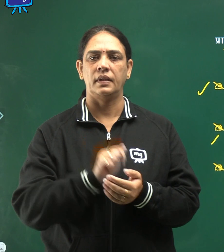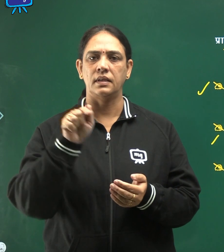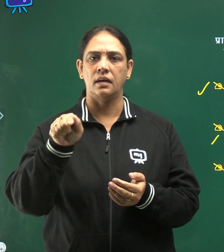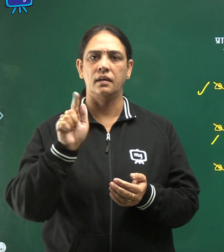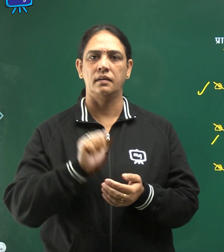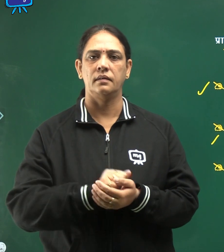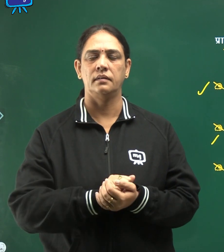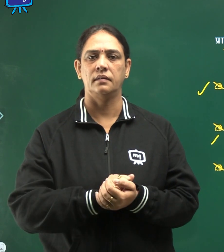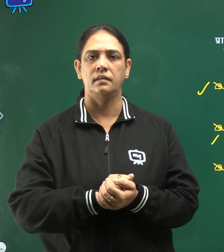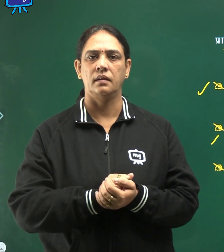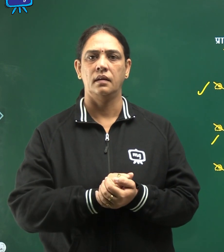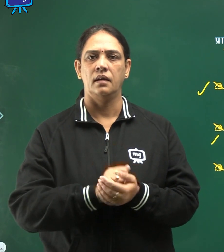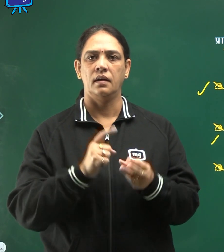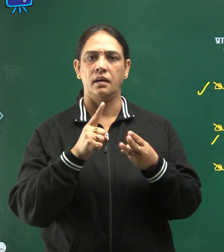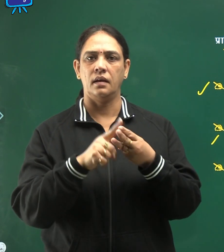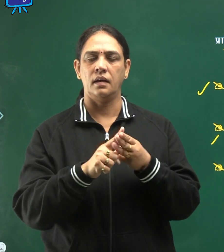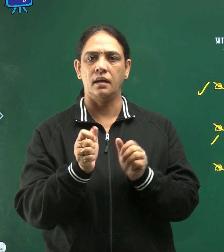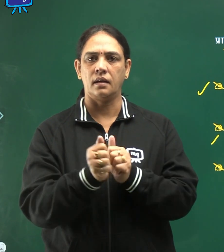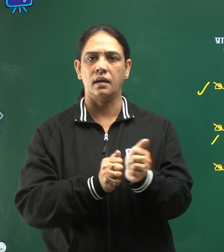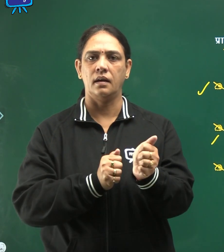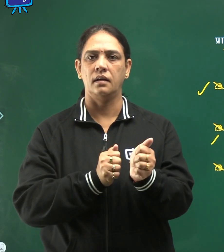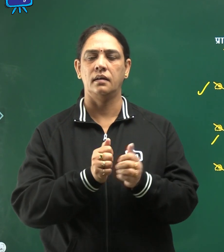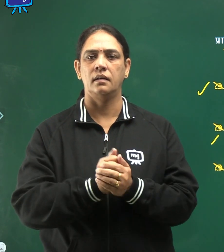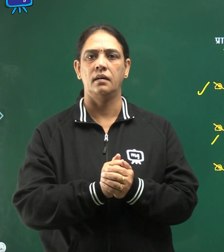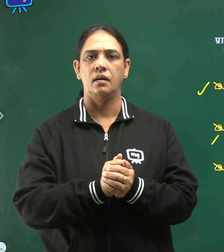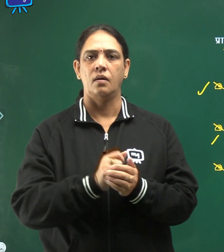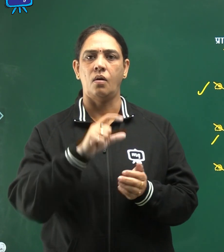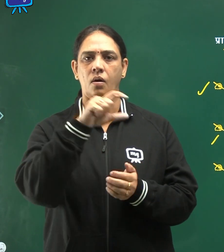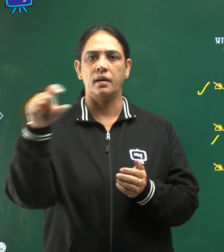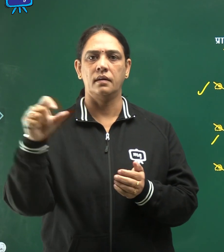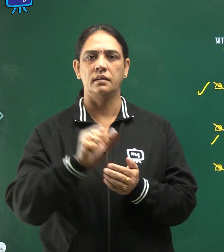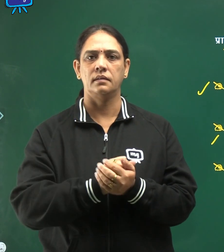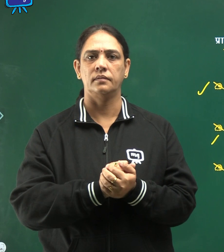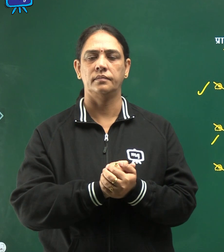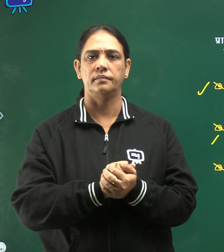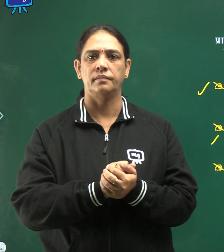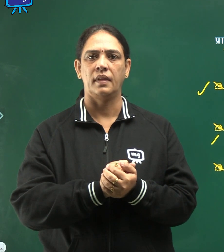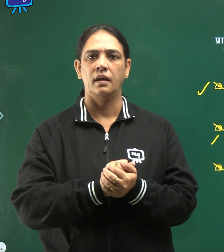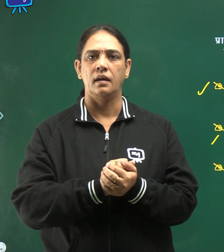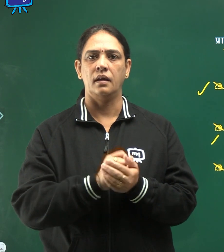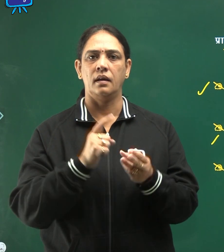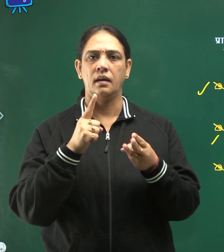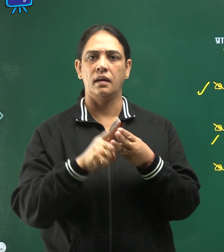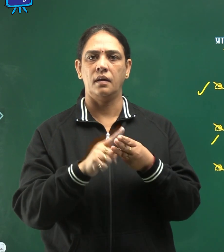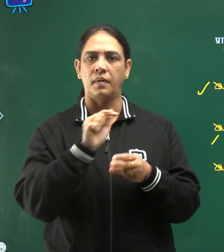जहाँ E घटना व E बार